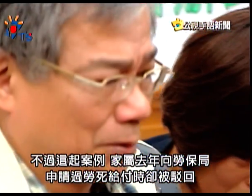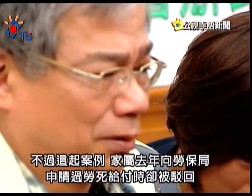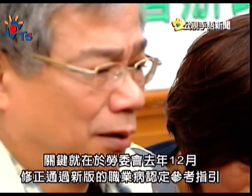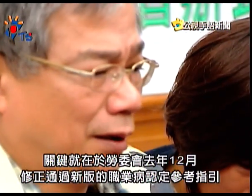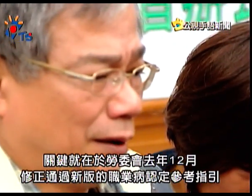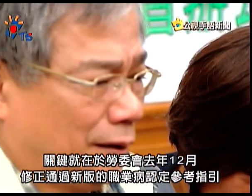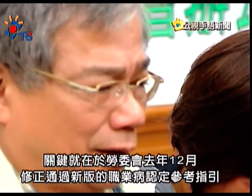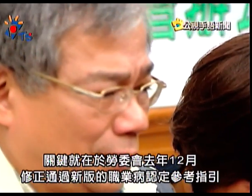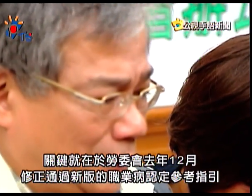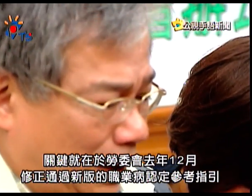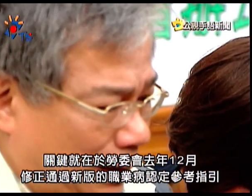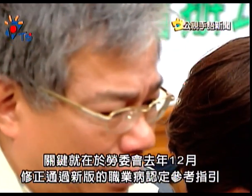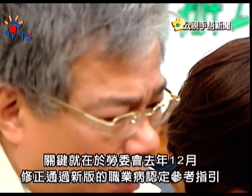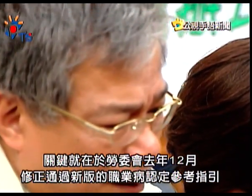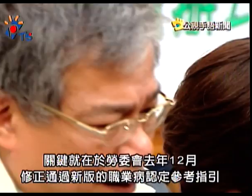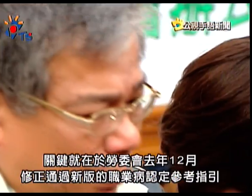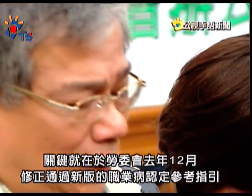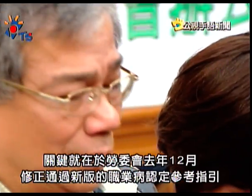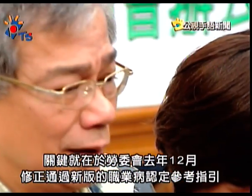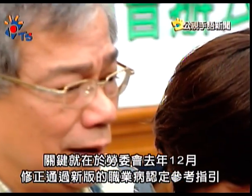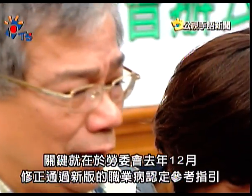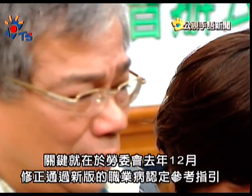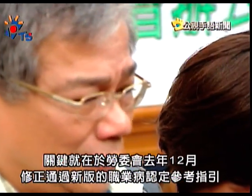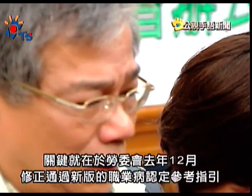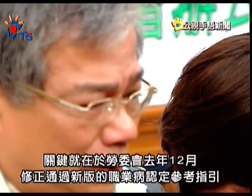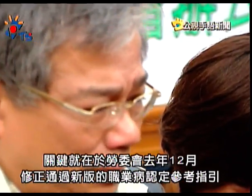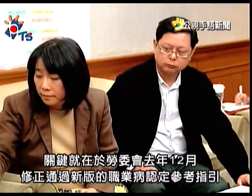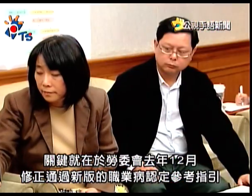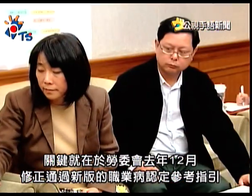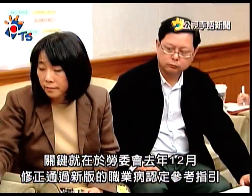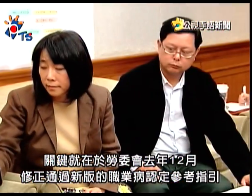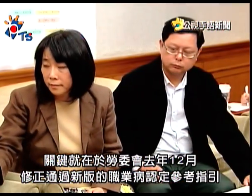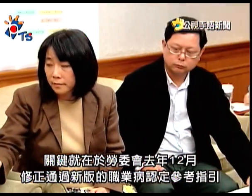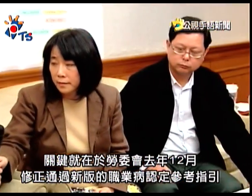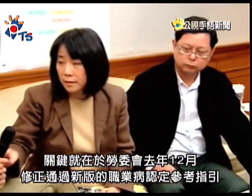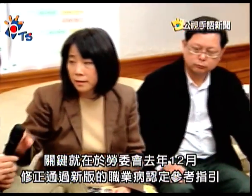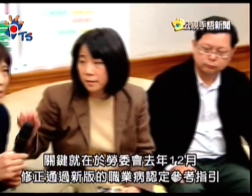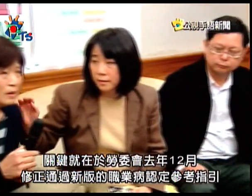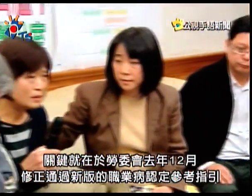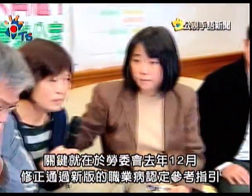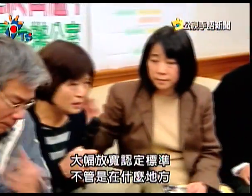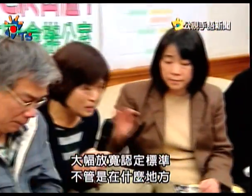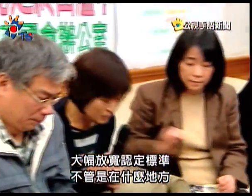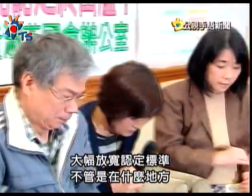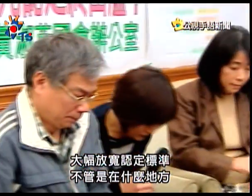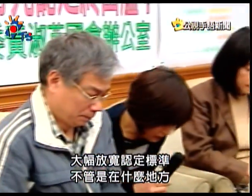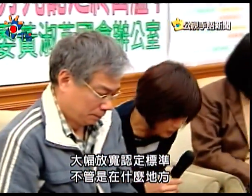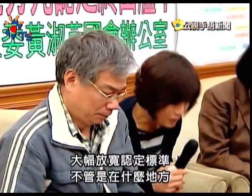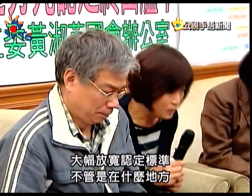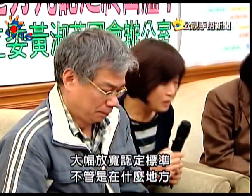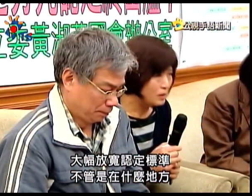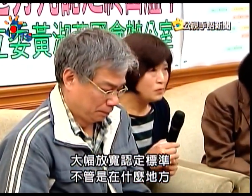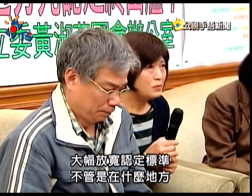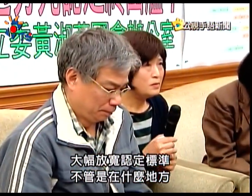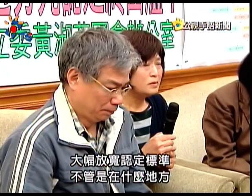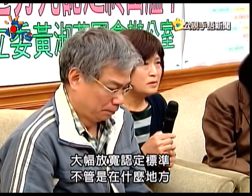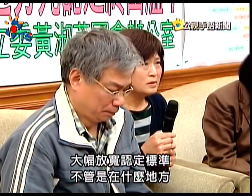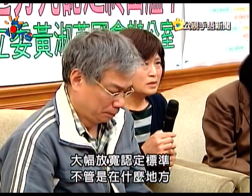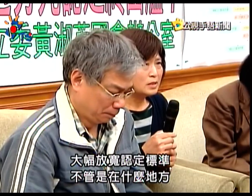关键就在于劳委会去年12月修正通过新版的职业病认定参考指引，大幅放宽认定标准，不管是在什么地方，